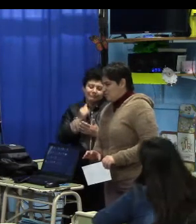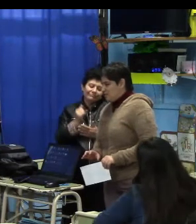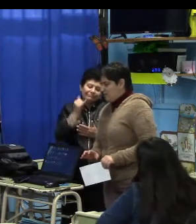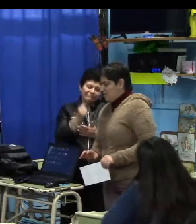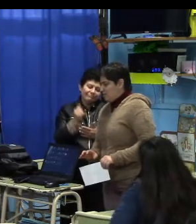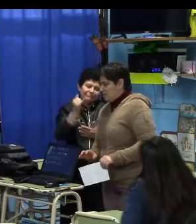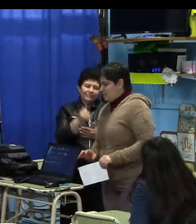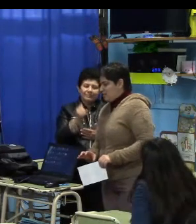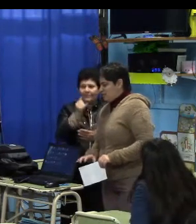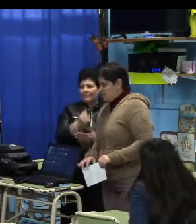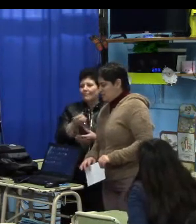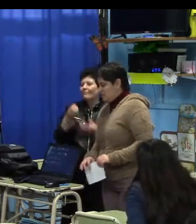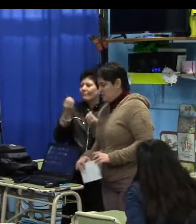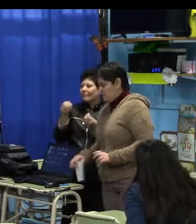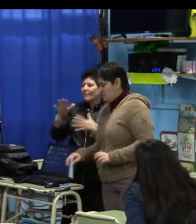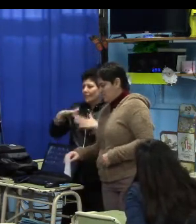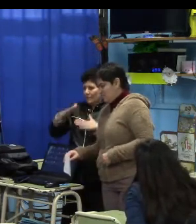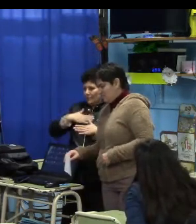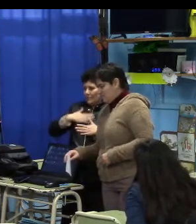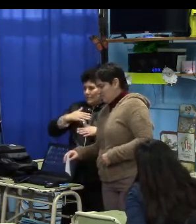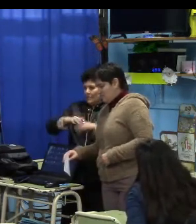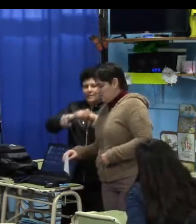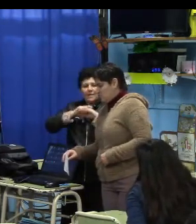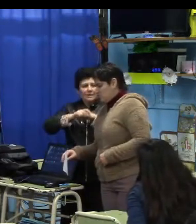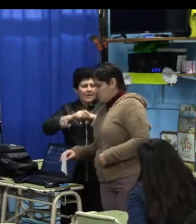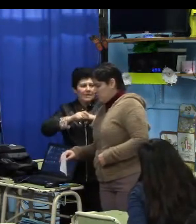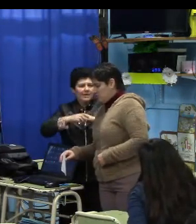¿Qué hizo una vez una amiga?